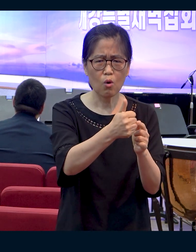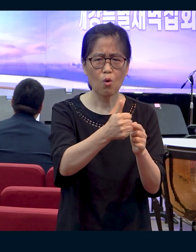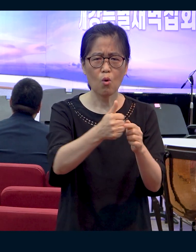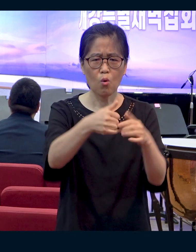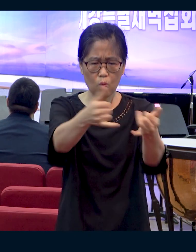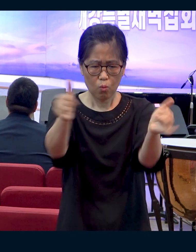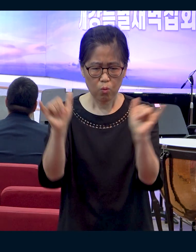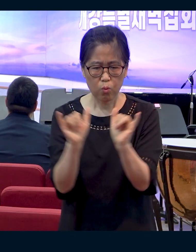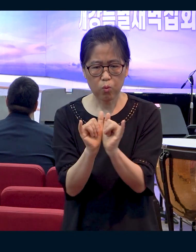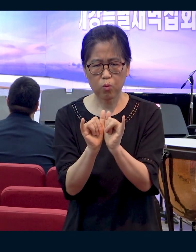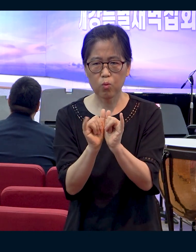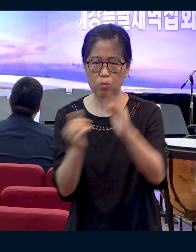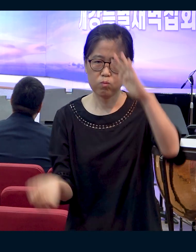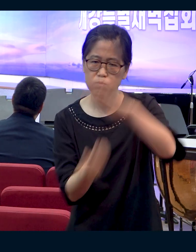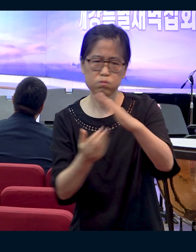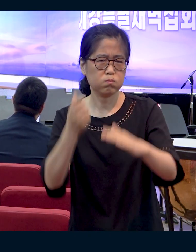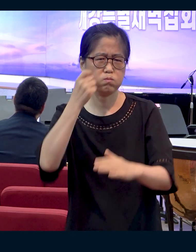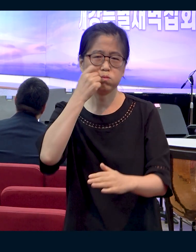죄는.